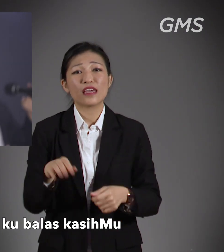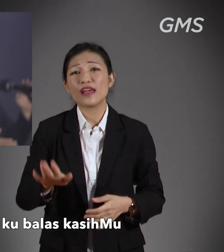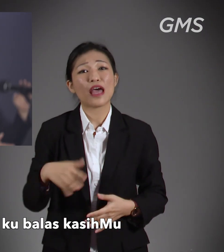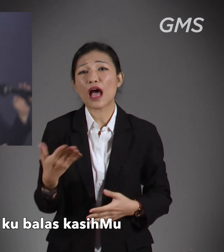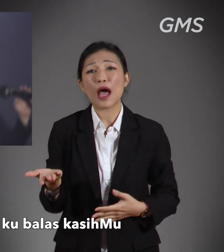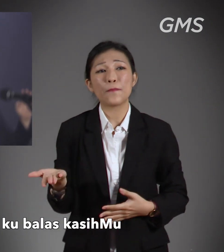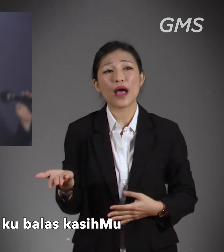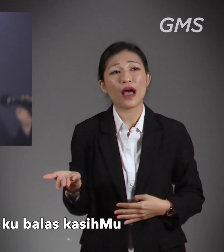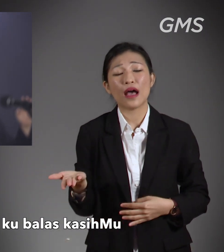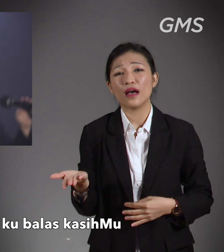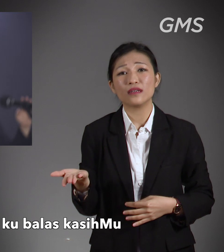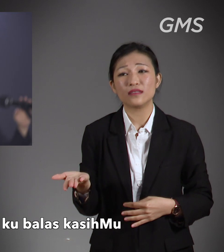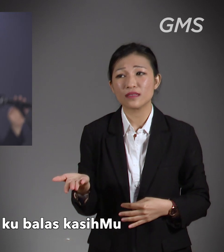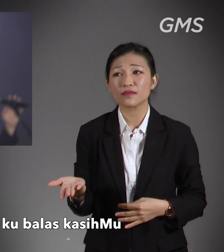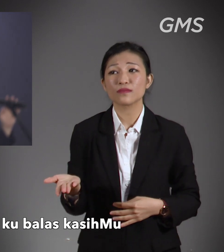Dengan